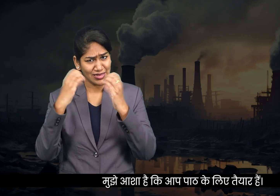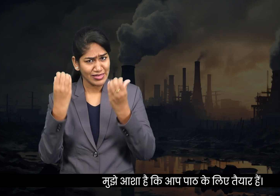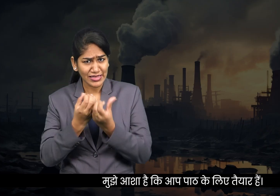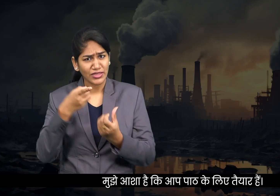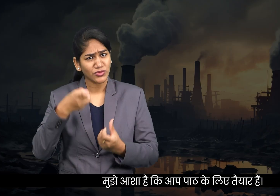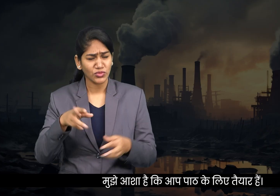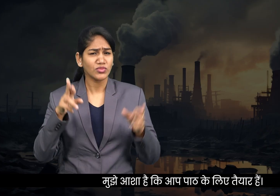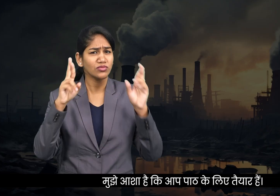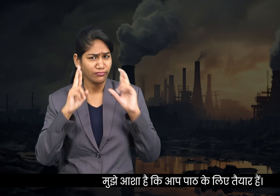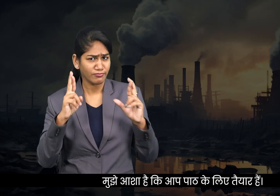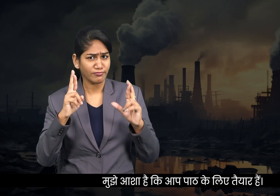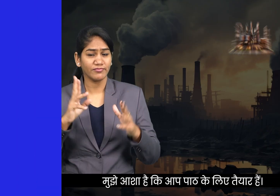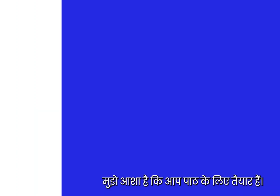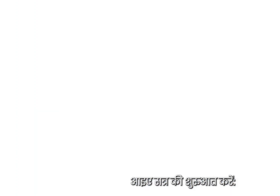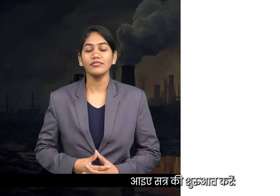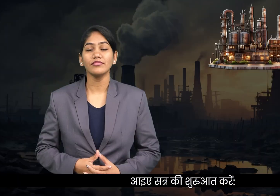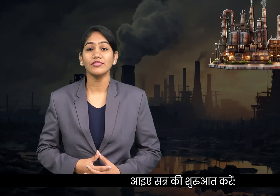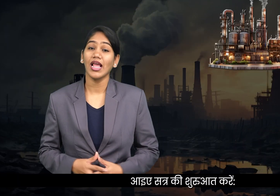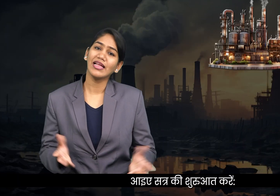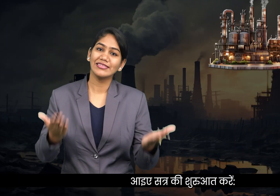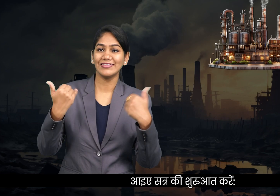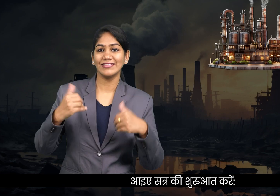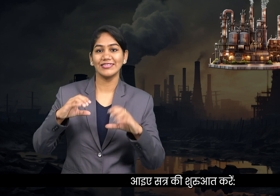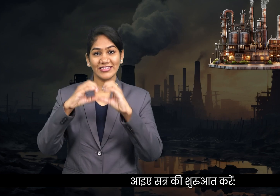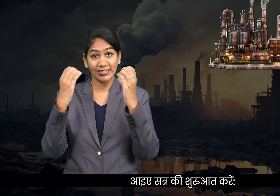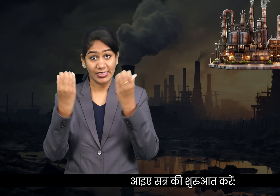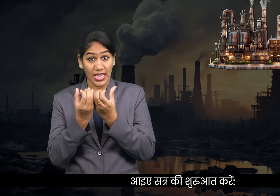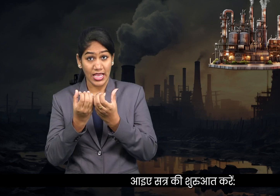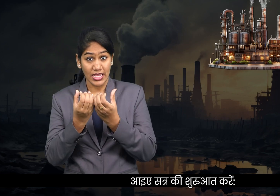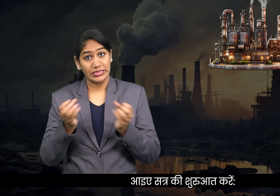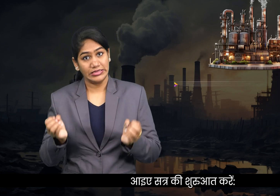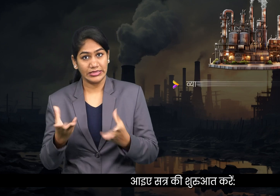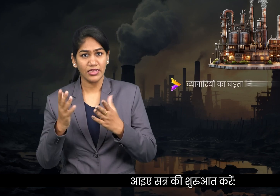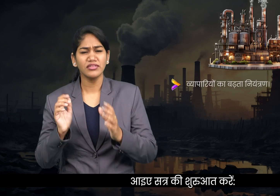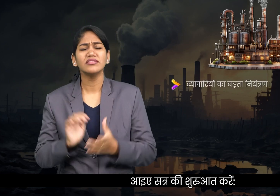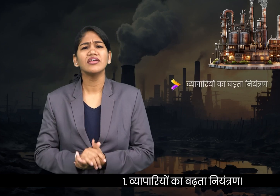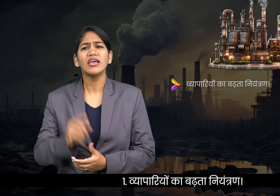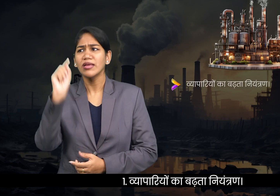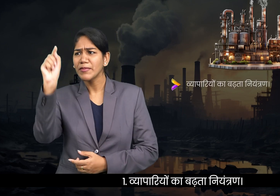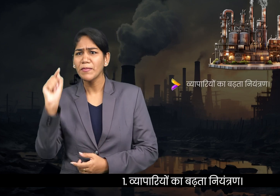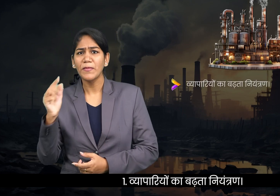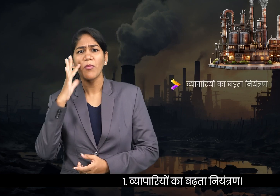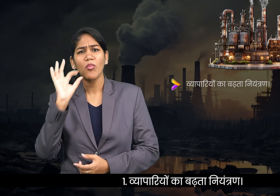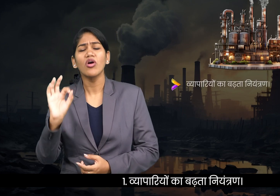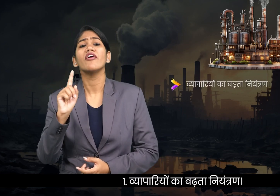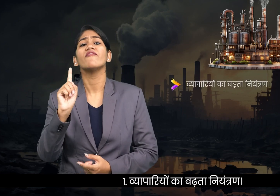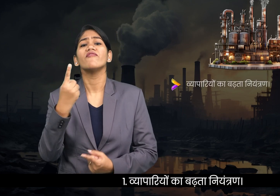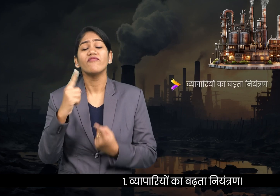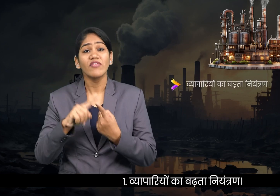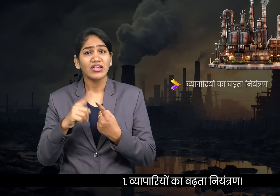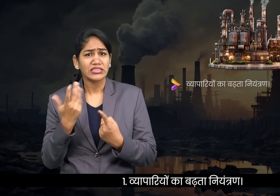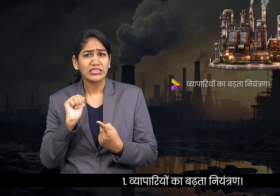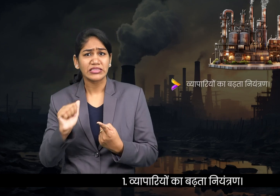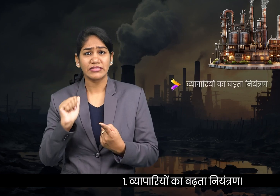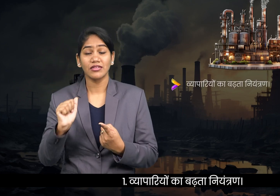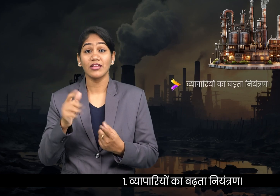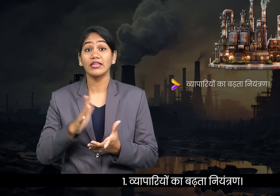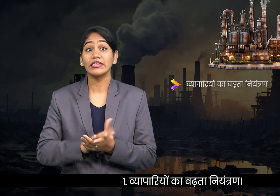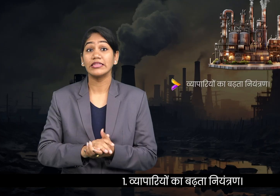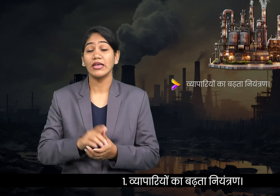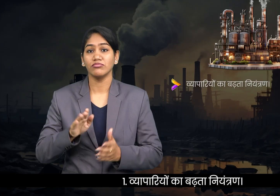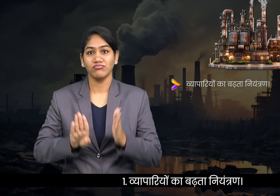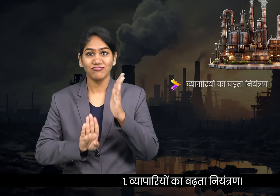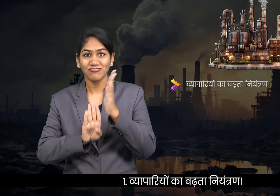पाठ के लिए तैयार हैं। आइए सत्र की शुरुआत करें। 1. व्यापारियों का बढ़ता